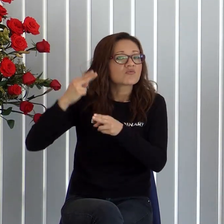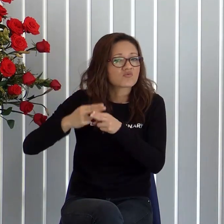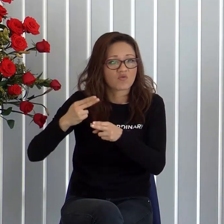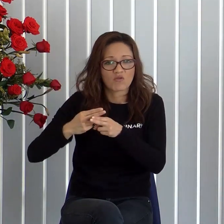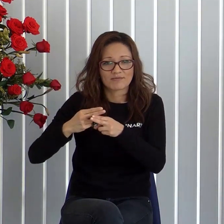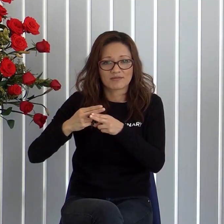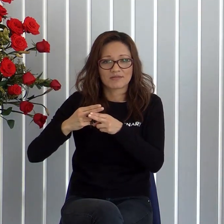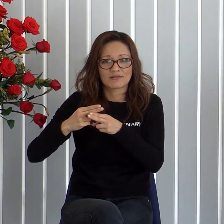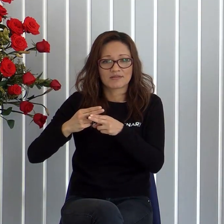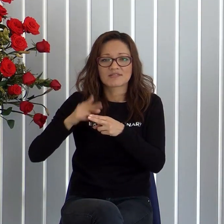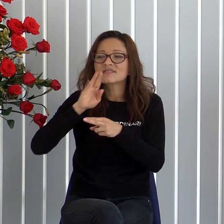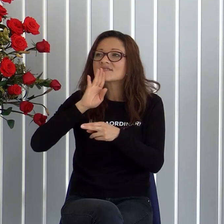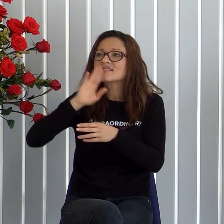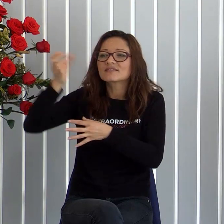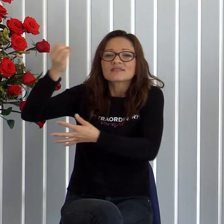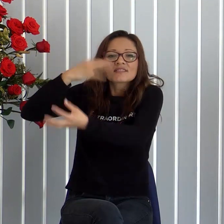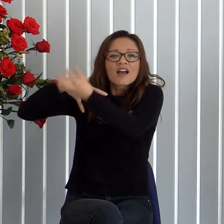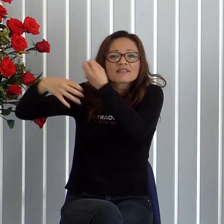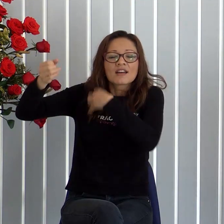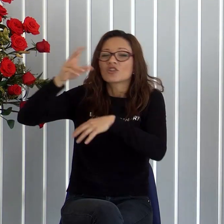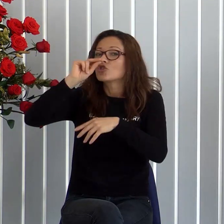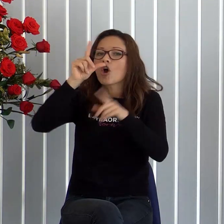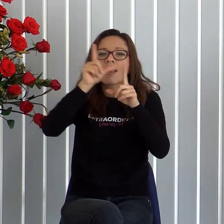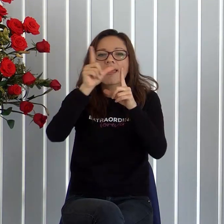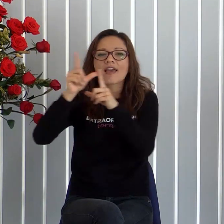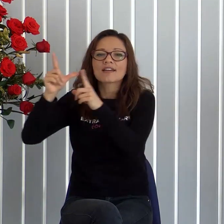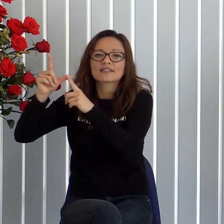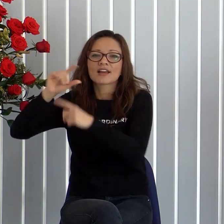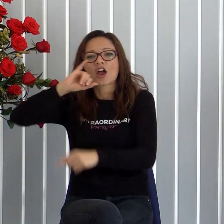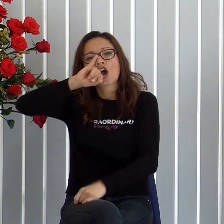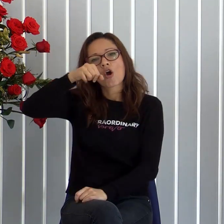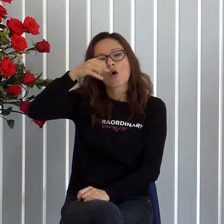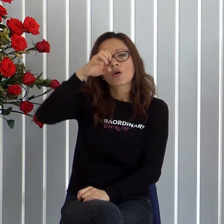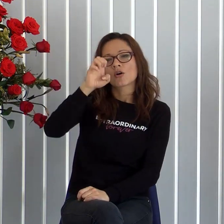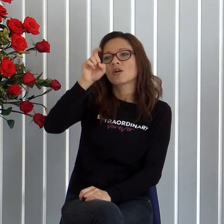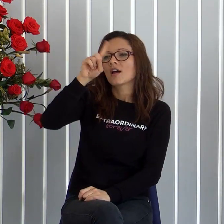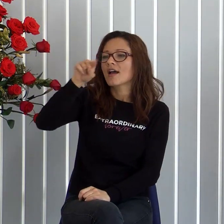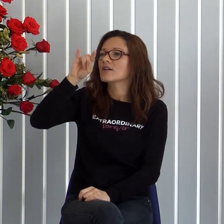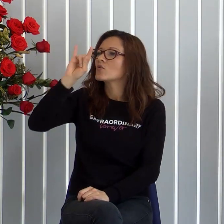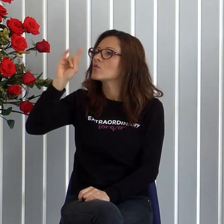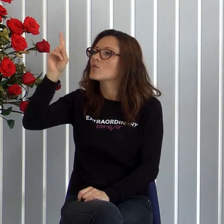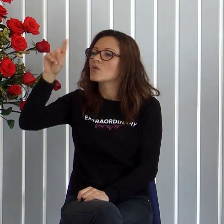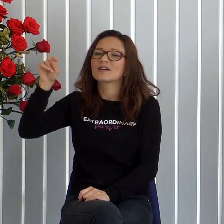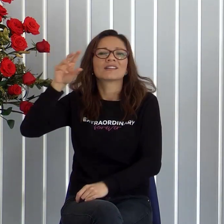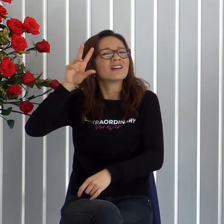lo sustenta. No son las letras J-E-S-U-S,